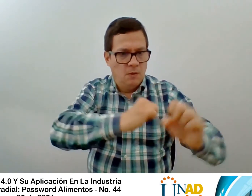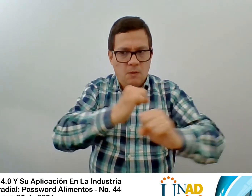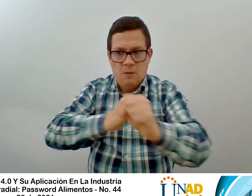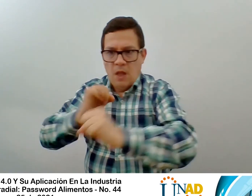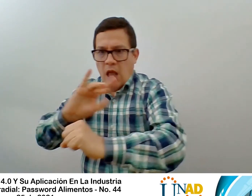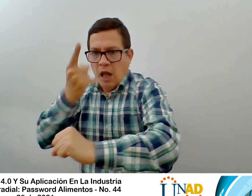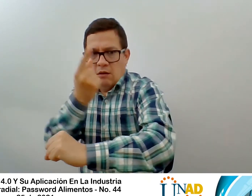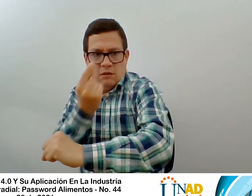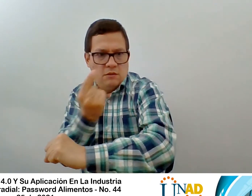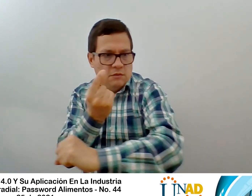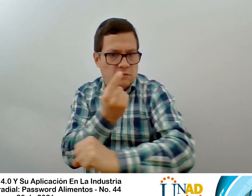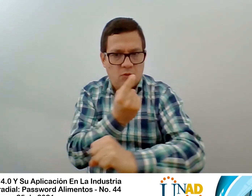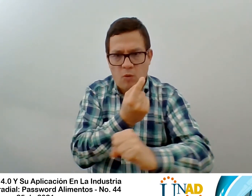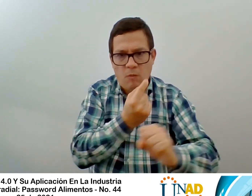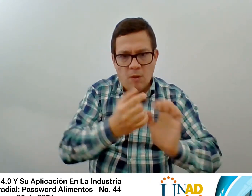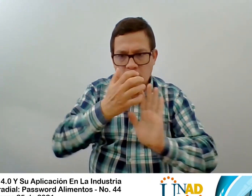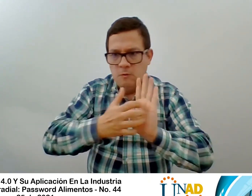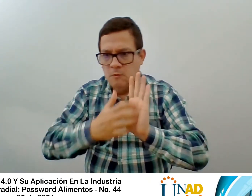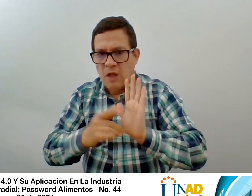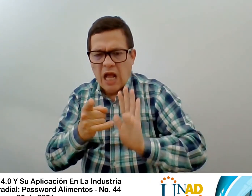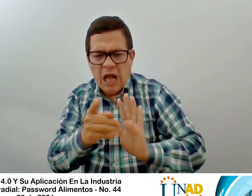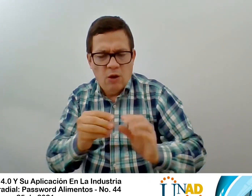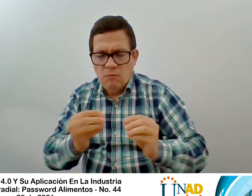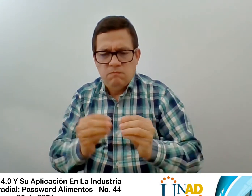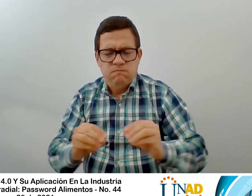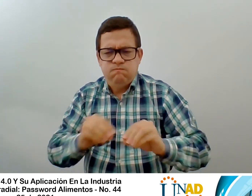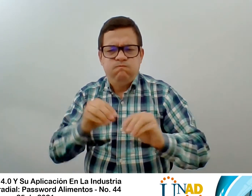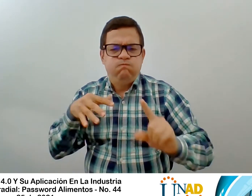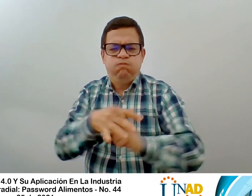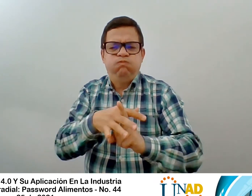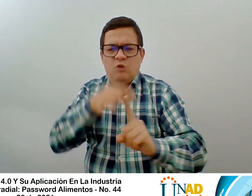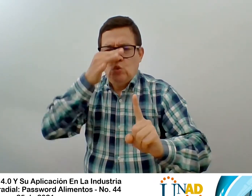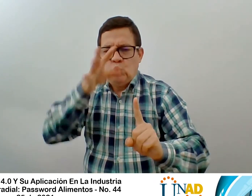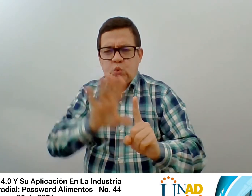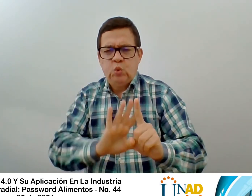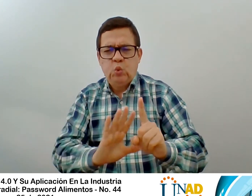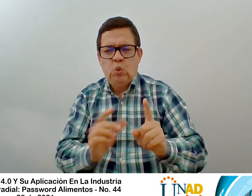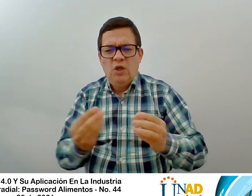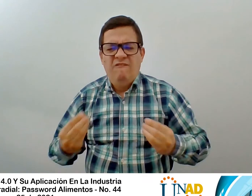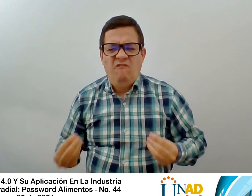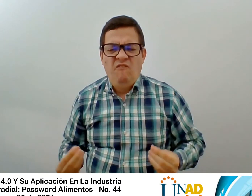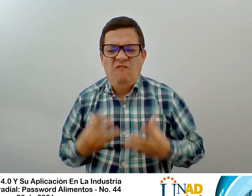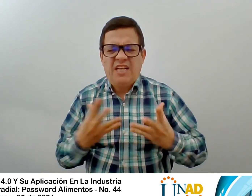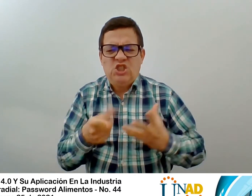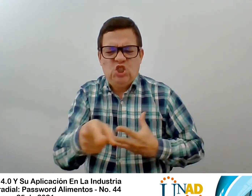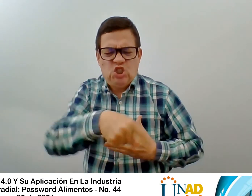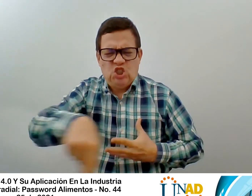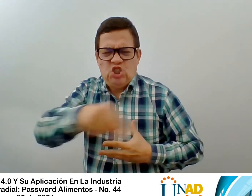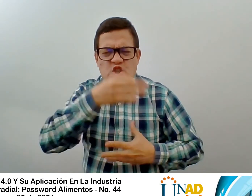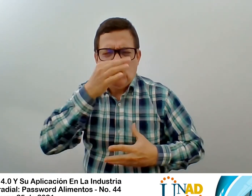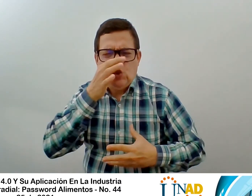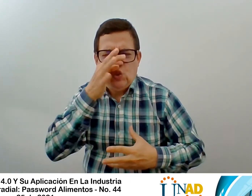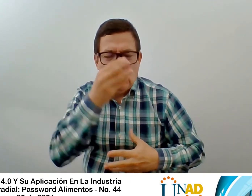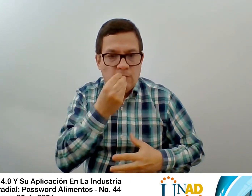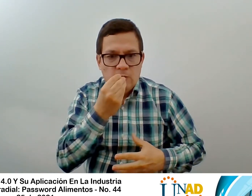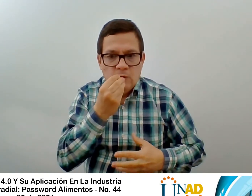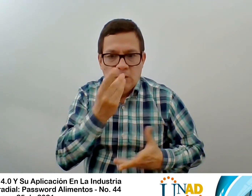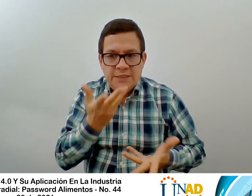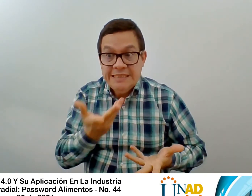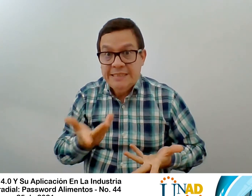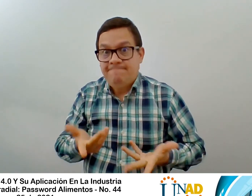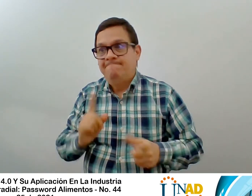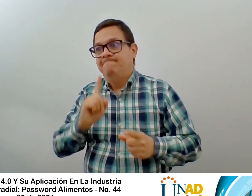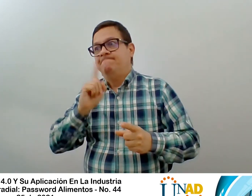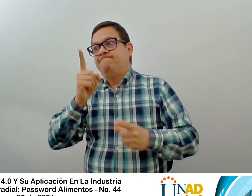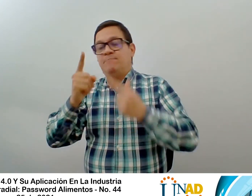cuando detectemos algún riesgo podría aplicarse un diagnóstico de contaminación microbiológica en el momento. En estos casos no se